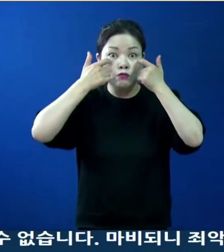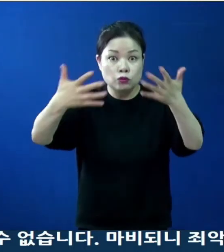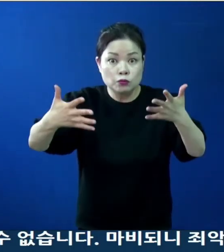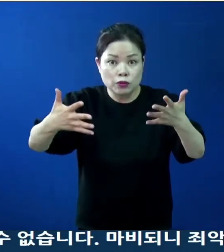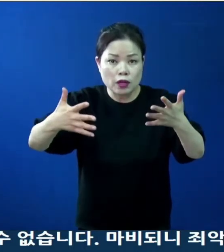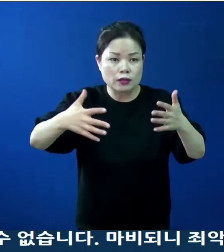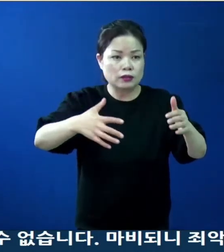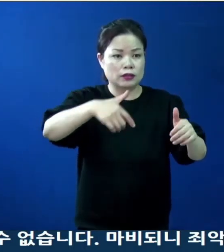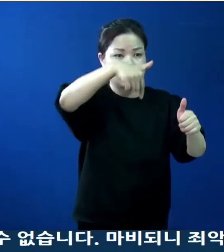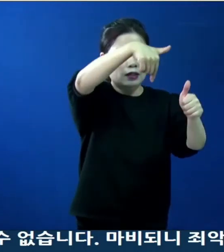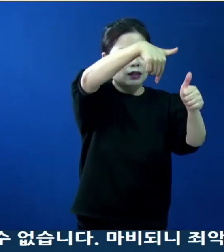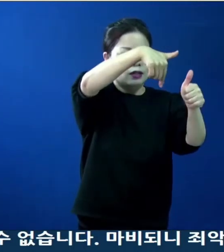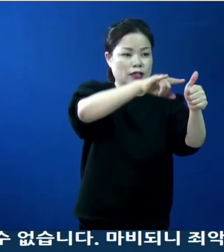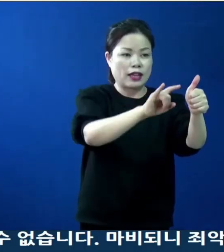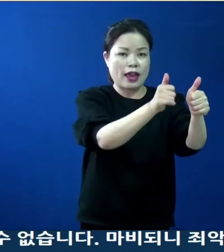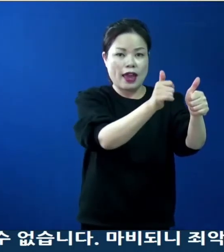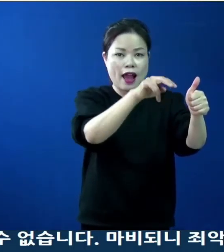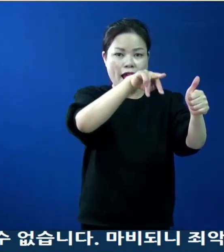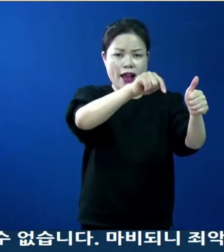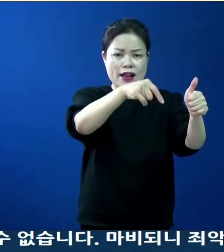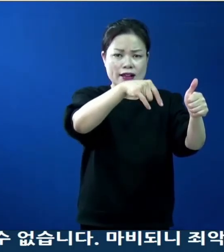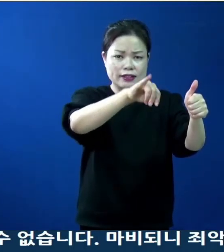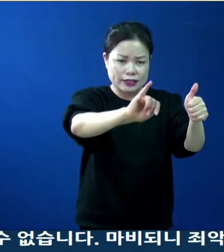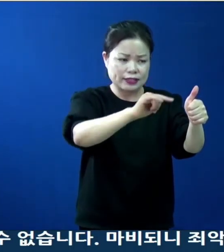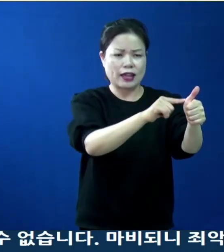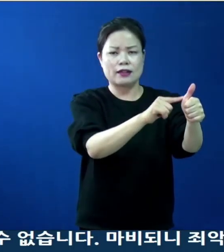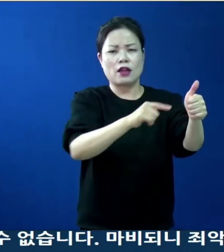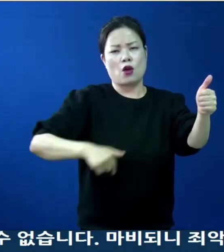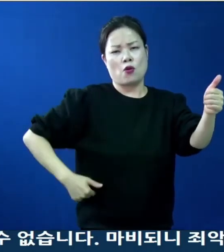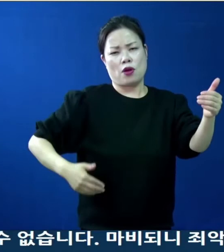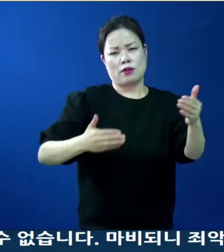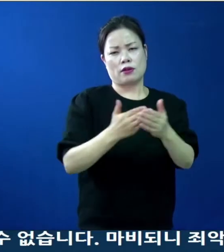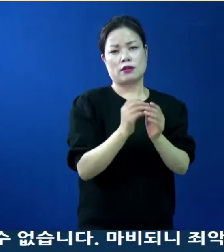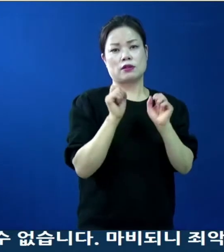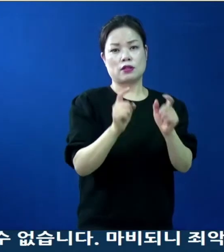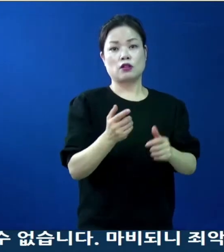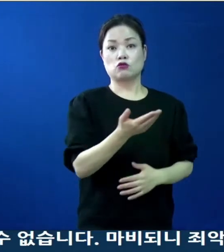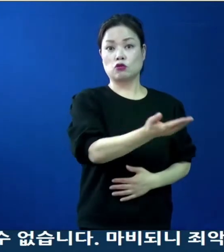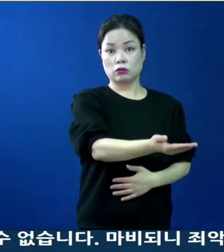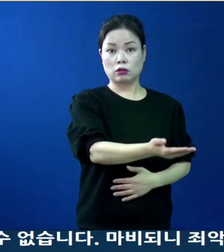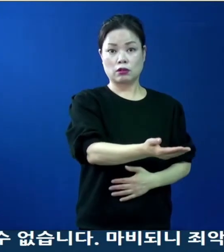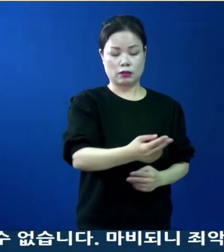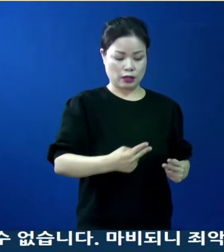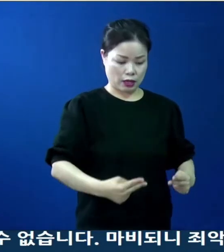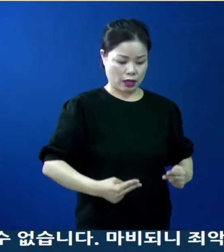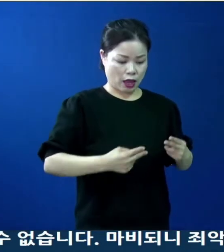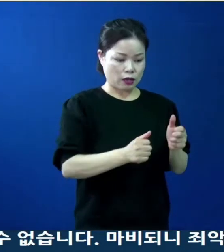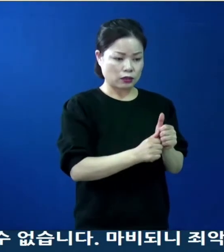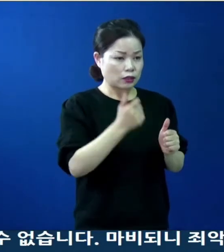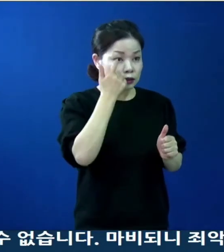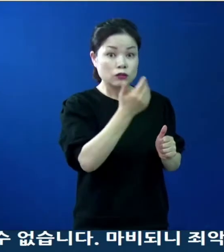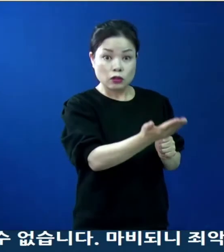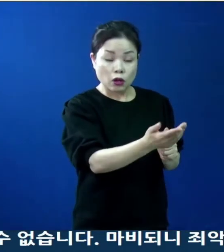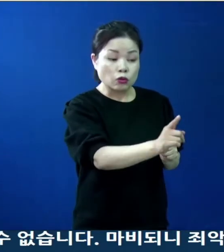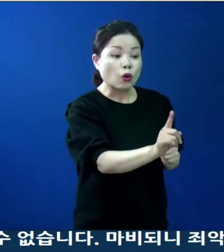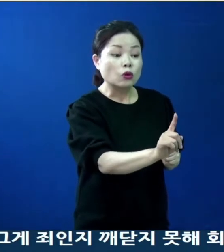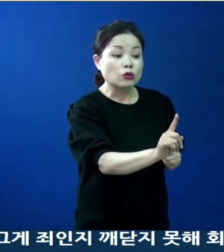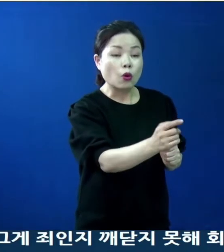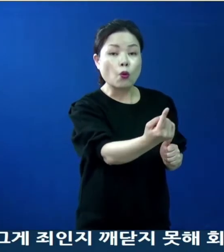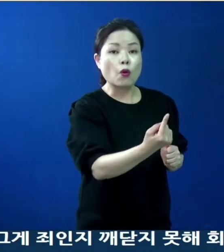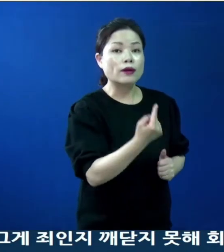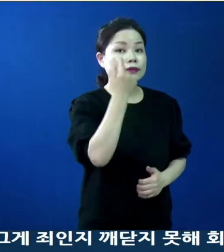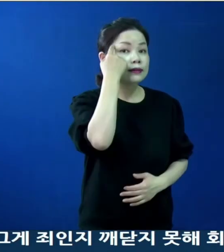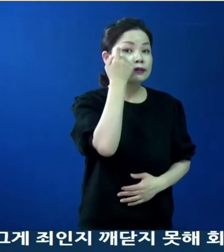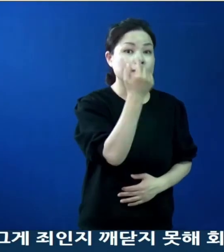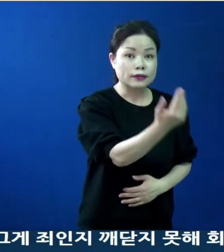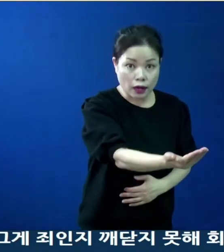분명히 게하시아에게 마지막 회개의 기회가 있었습니다. 엘리사가 질문하잖아요. 내가 어디서